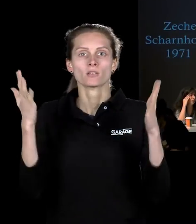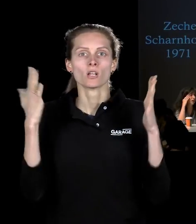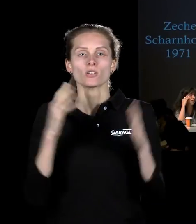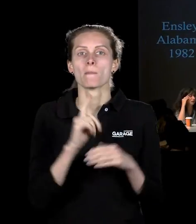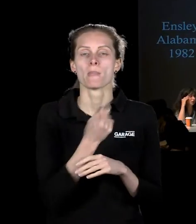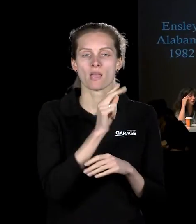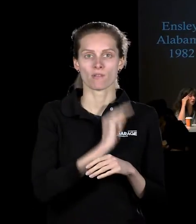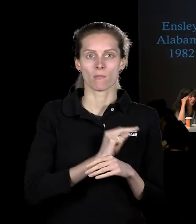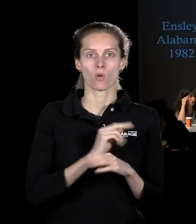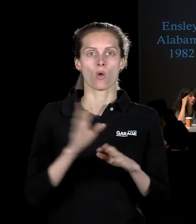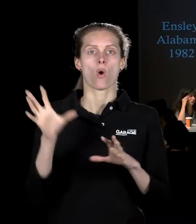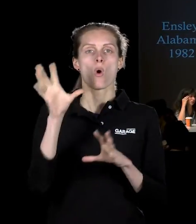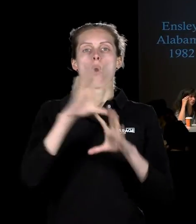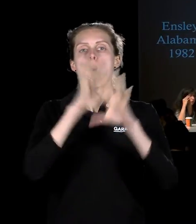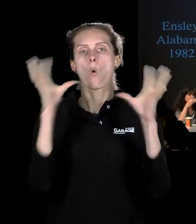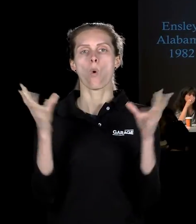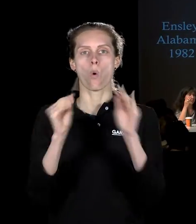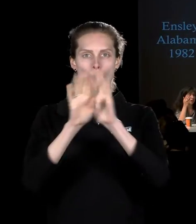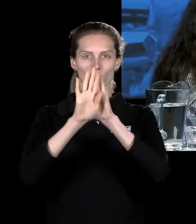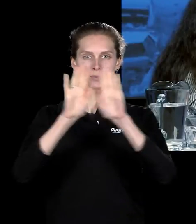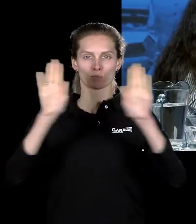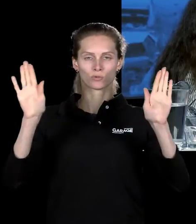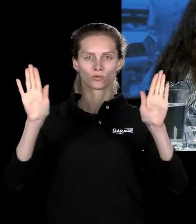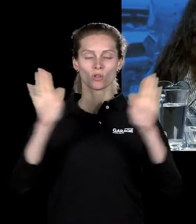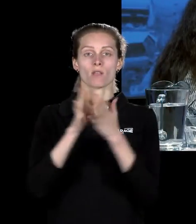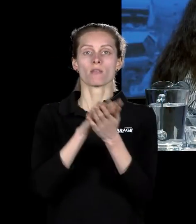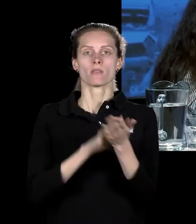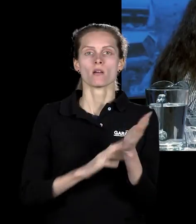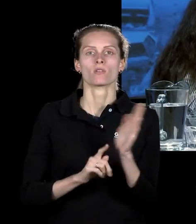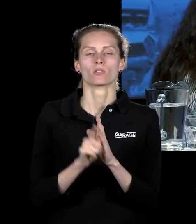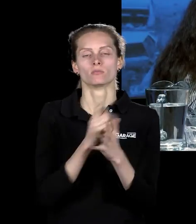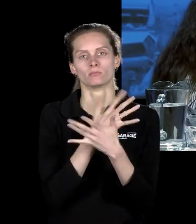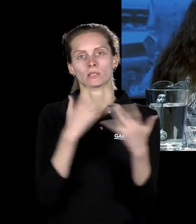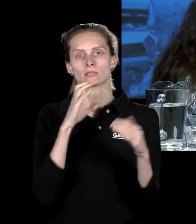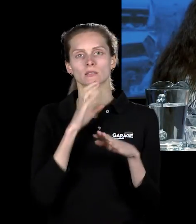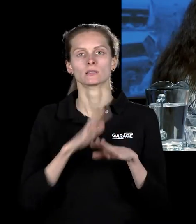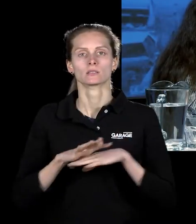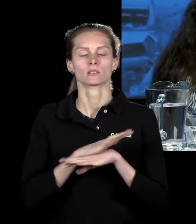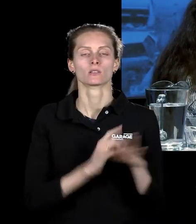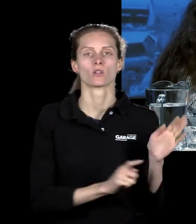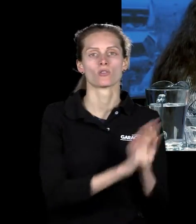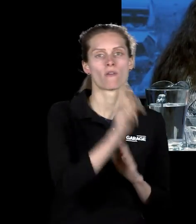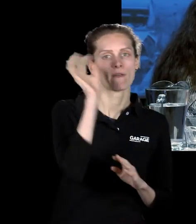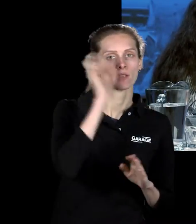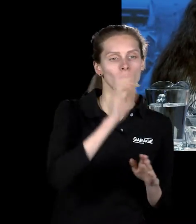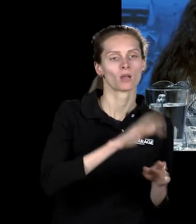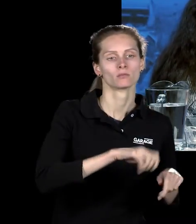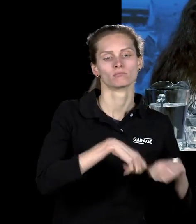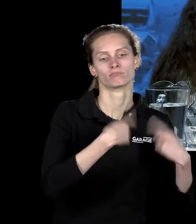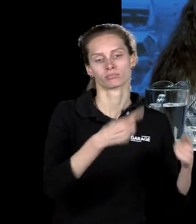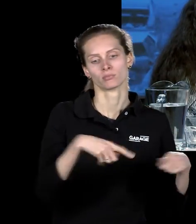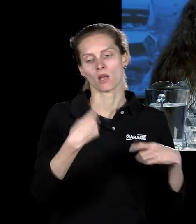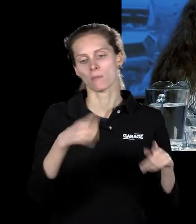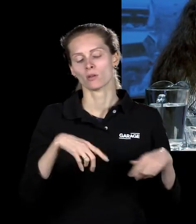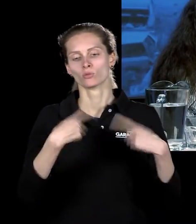общий план. Дальше начинается почему-то самые разные страны, они там начинали в Германии, потом это была Европа, потом